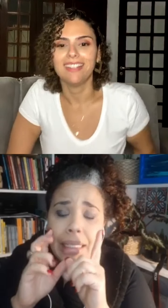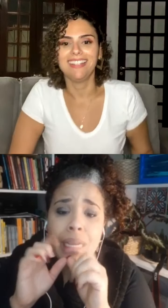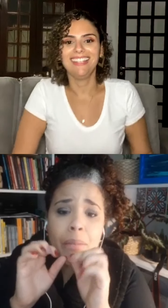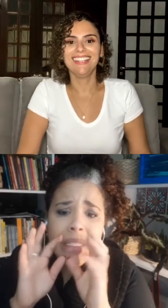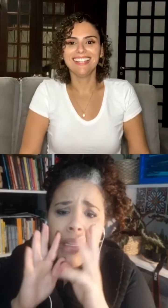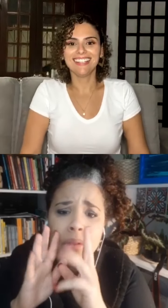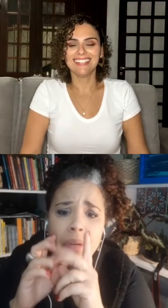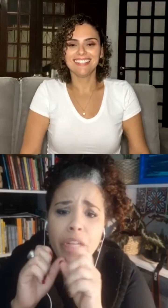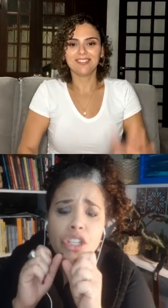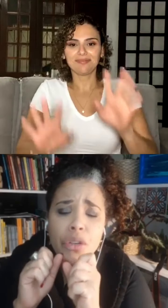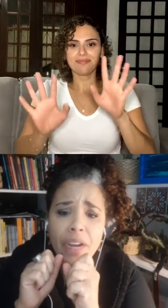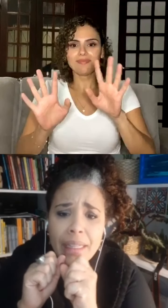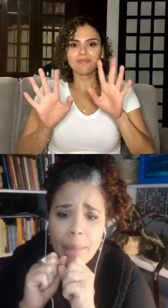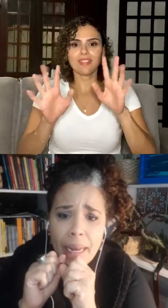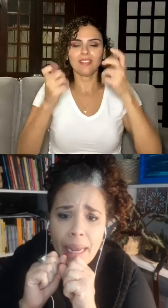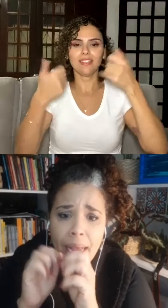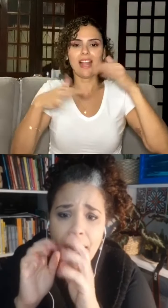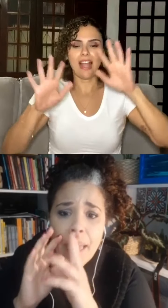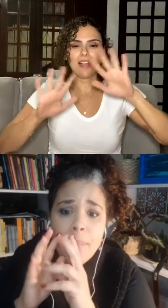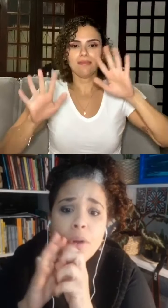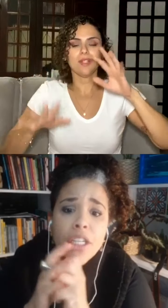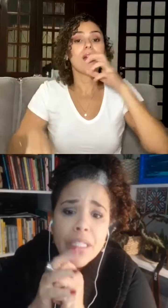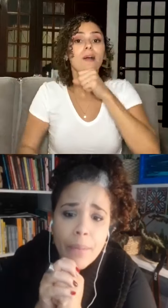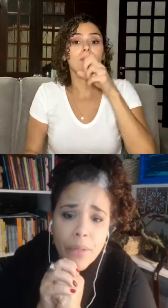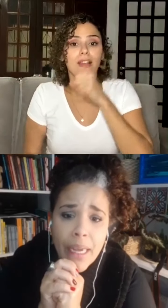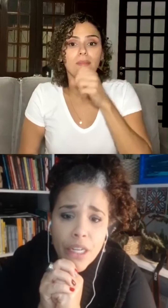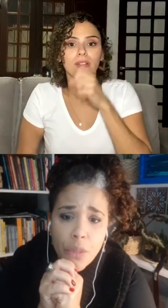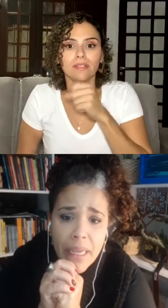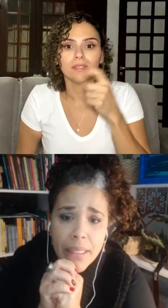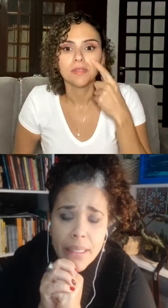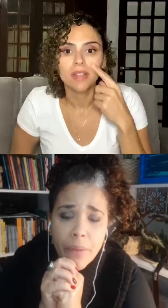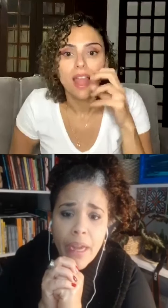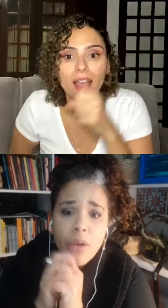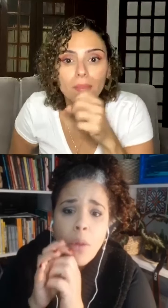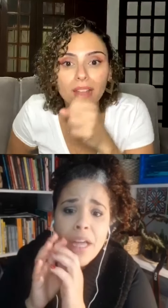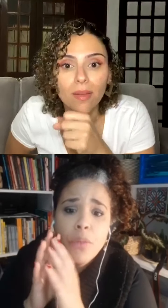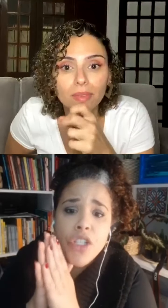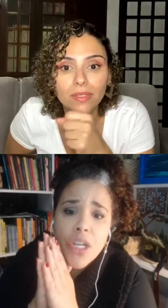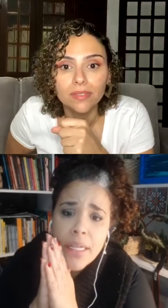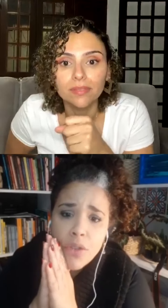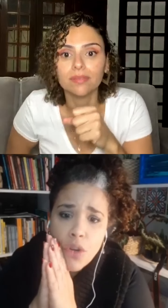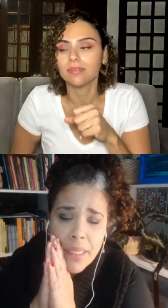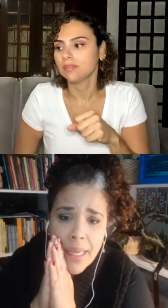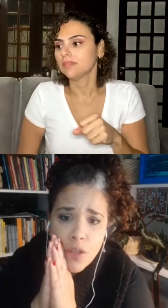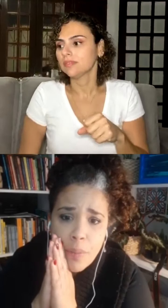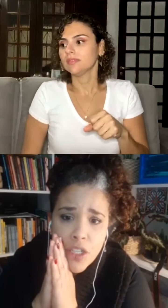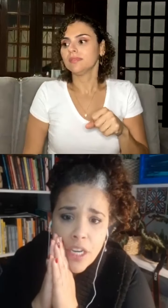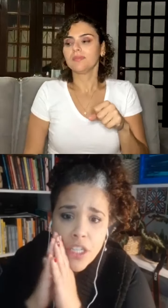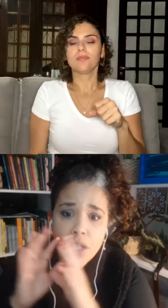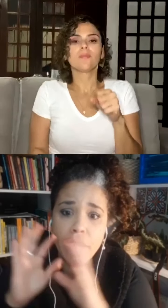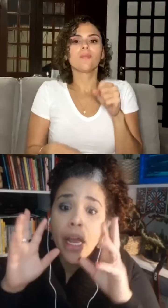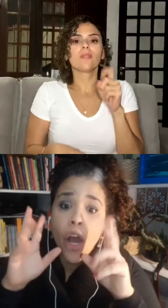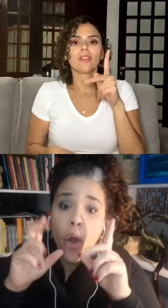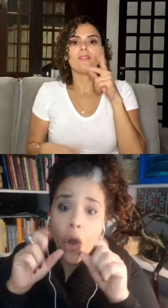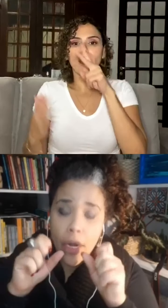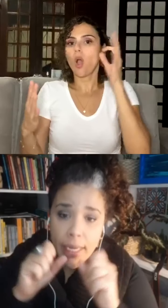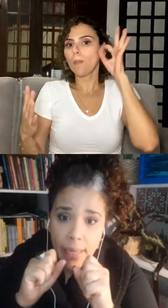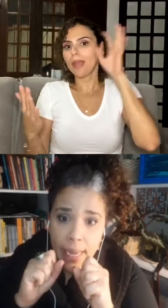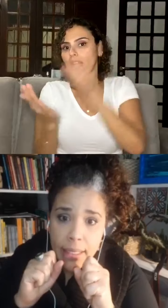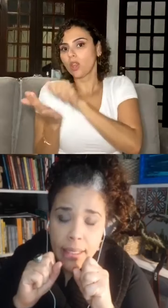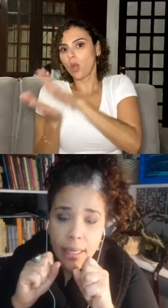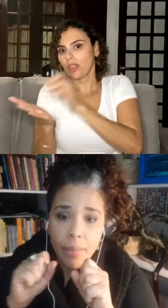Não, mas eu acho que não vai atrapalhar. É importante saber o que elas pensam. Aí o Roberto pode ir lendo os comentários pra gente. Olha,